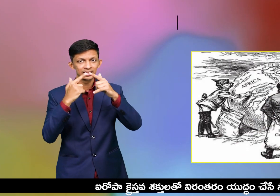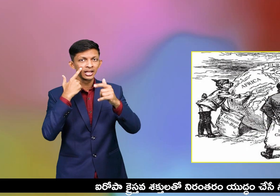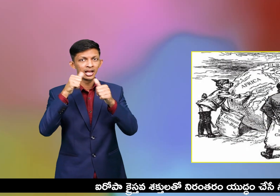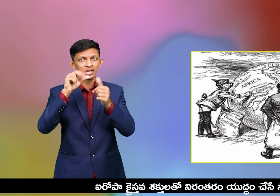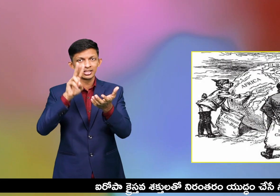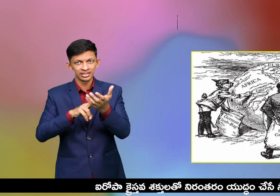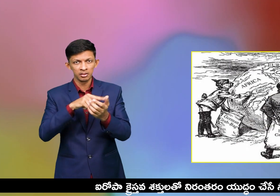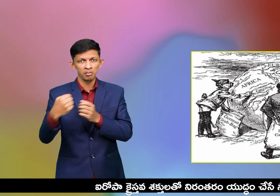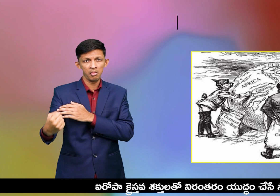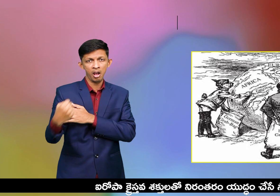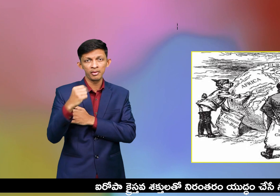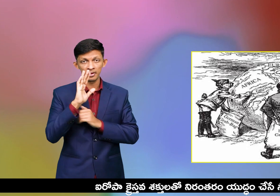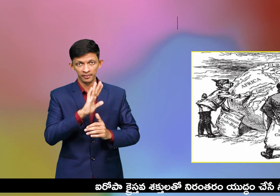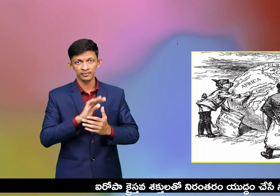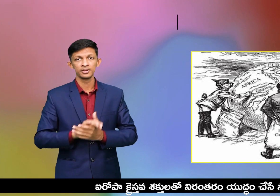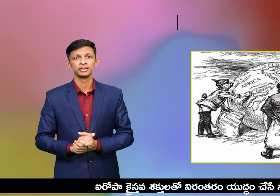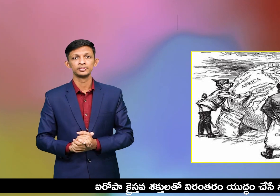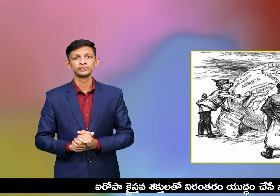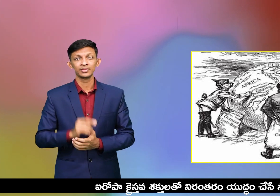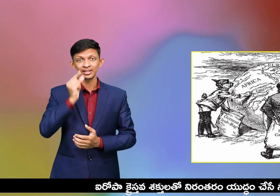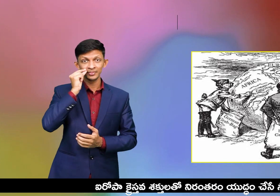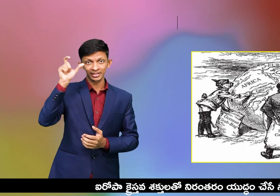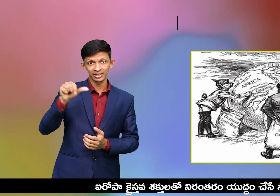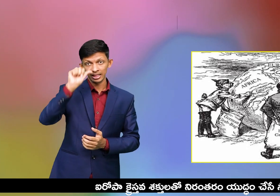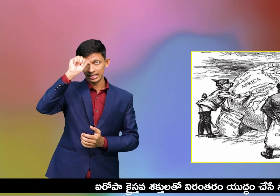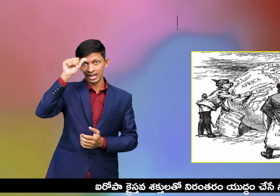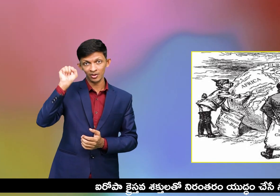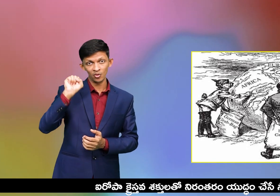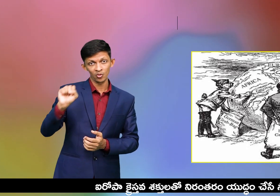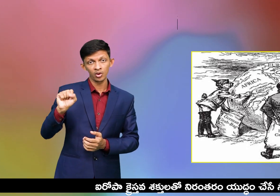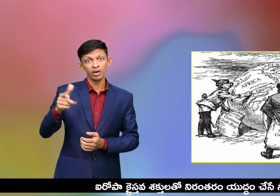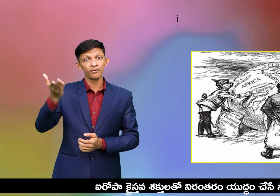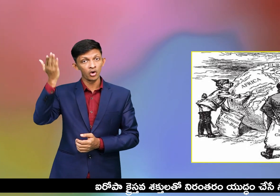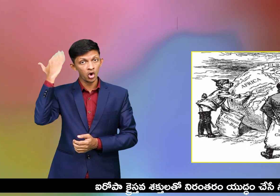ఐరోపా క్రైస్తవ శక్తులతో నిరంతరం యుద్ధం చేసే సామ్రాజ్యం.